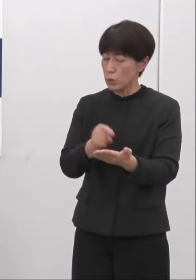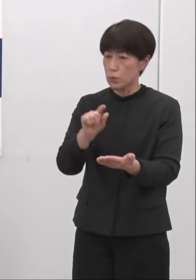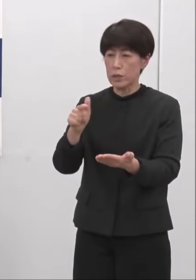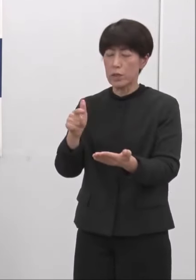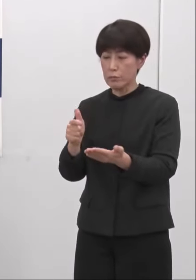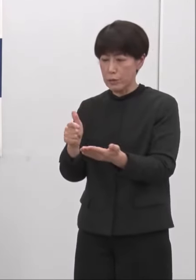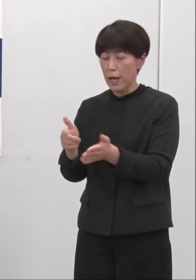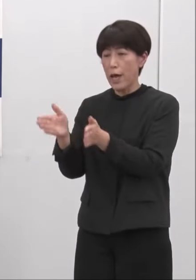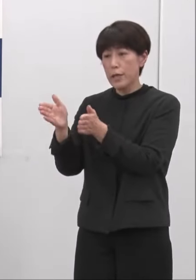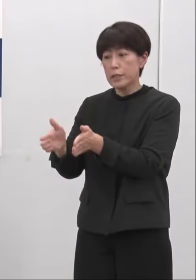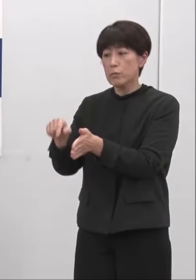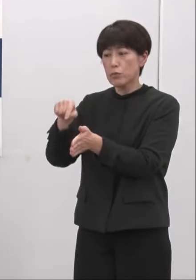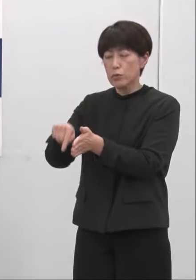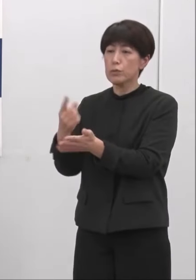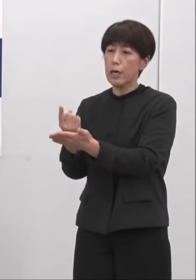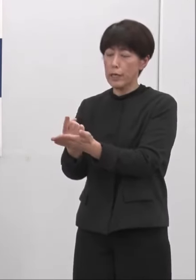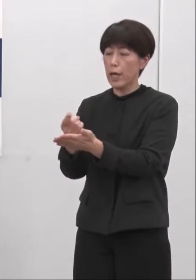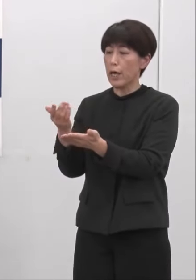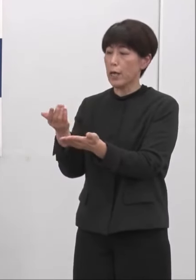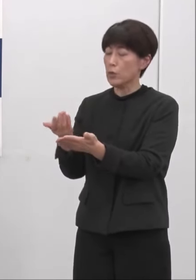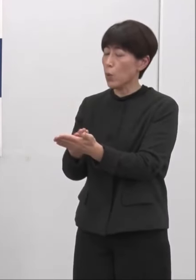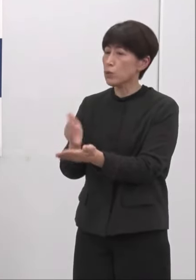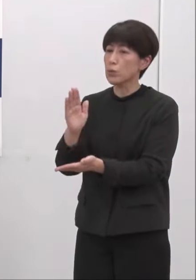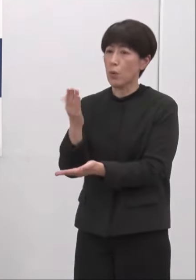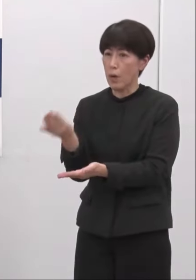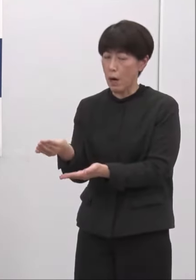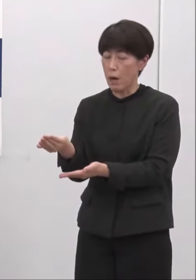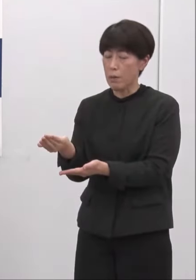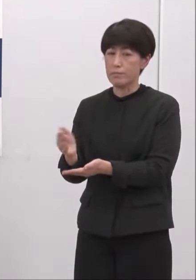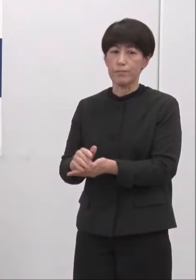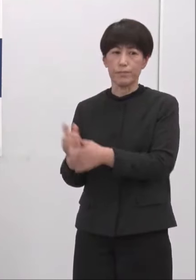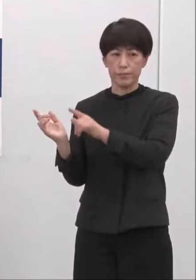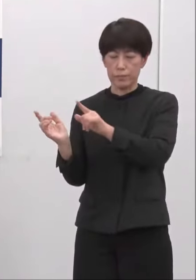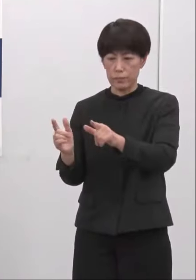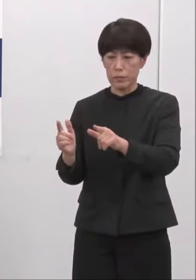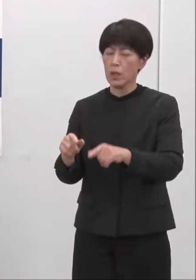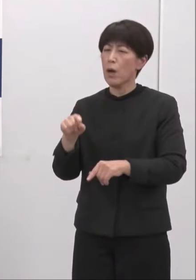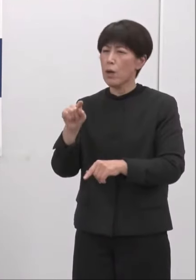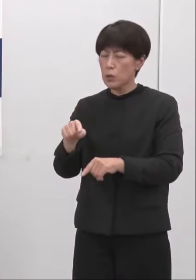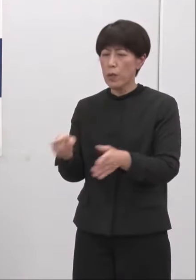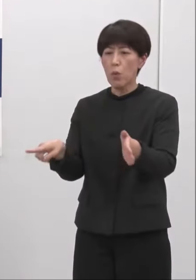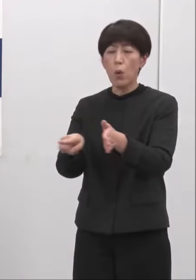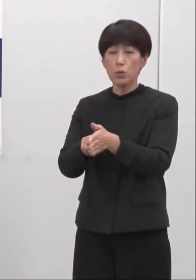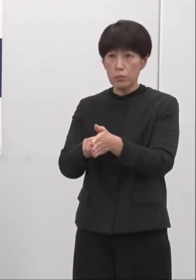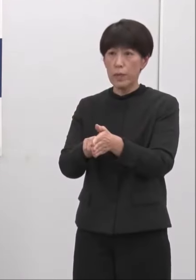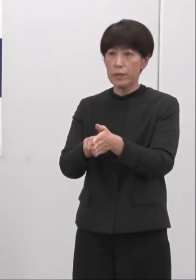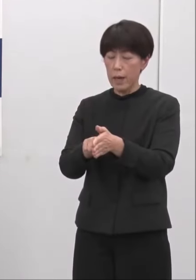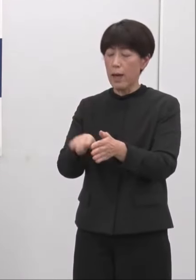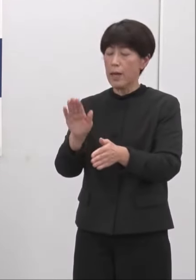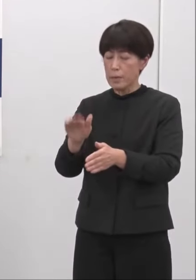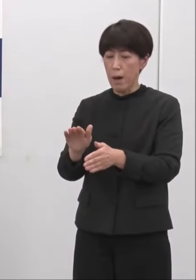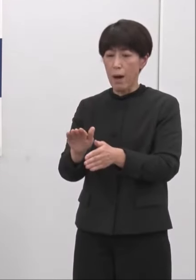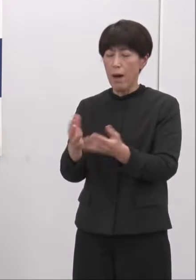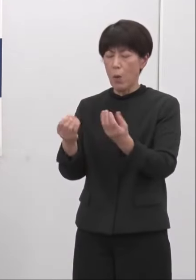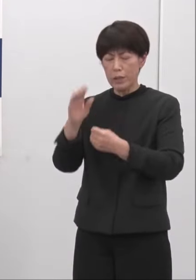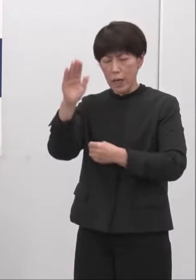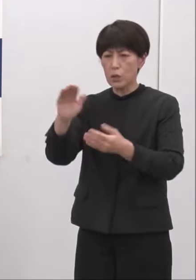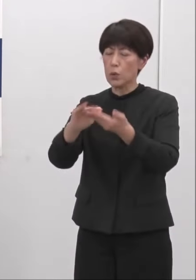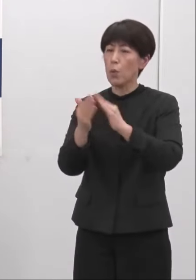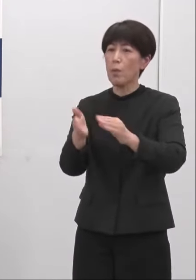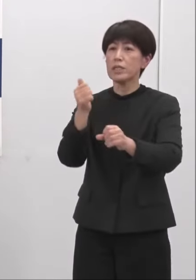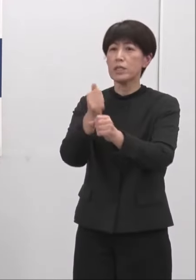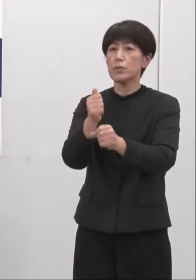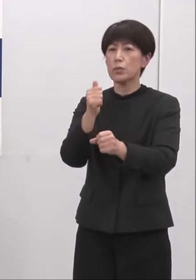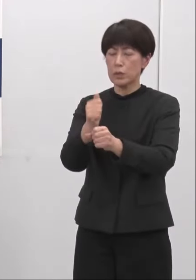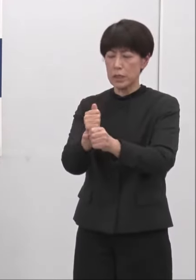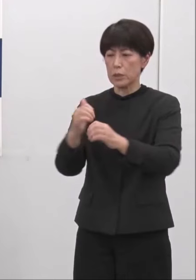ているというのはちょっと意味がよくわからなかったですけど、 それも含めて町づくり の, 議論って今会議体持っていろいろいろんなところやって